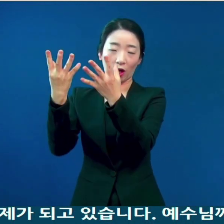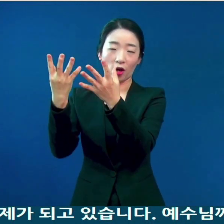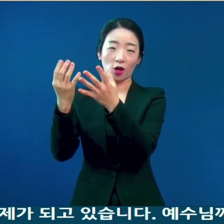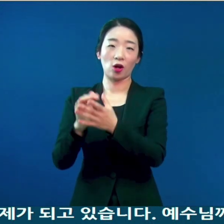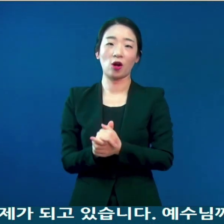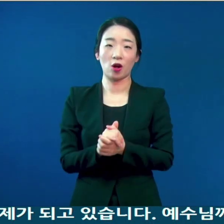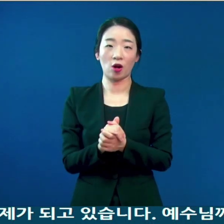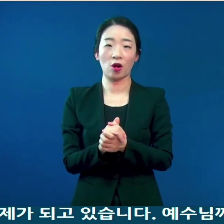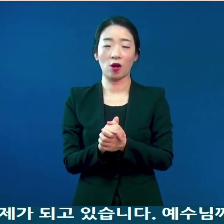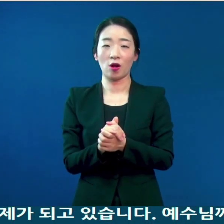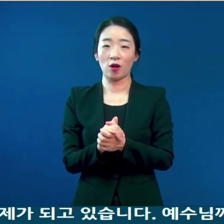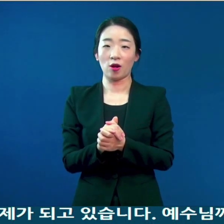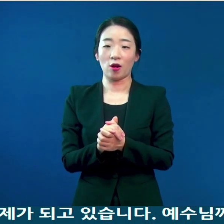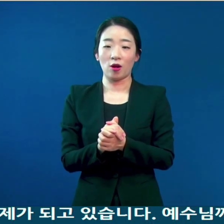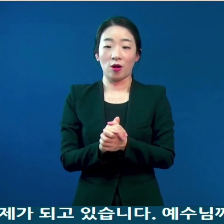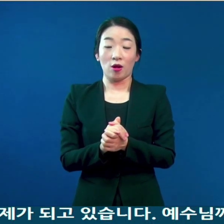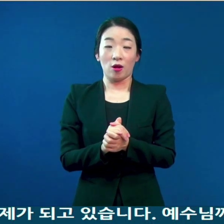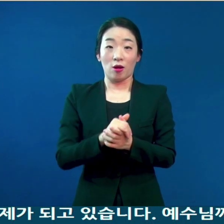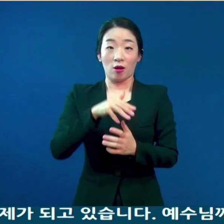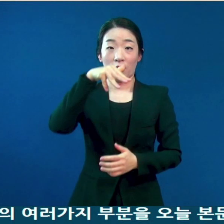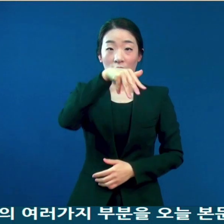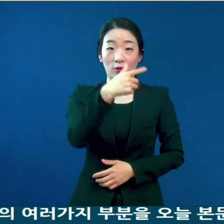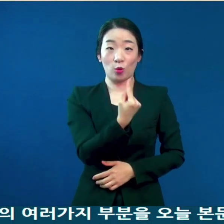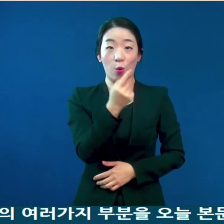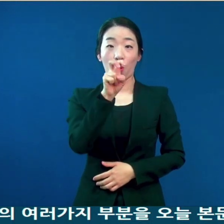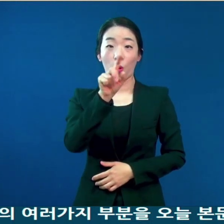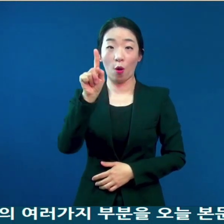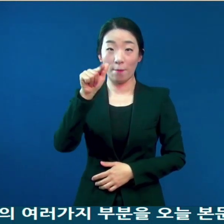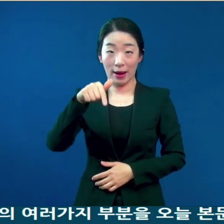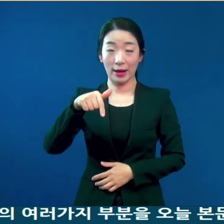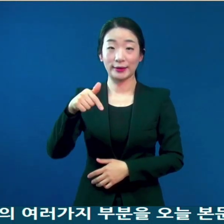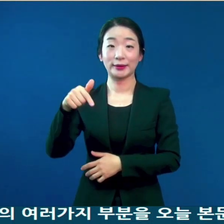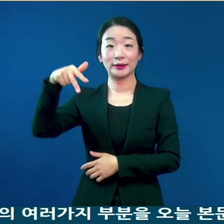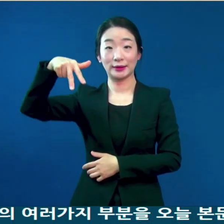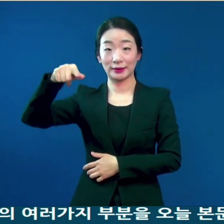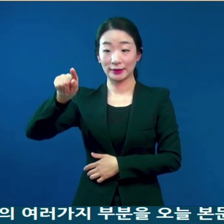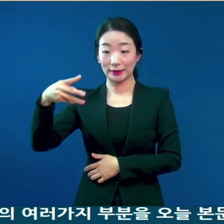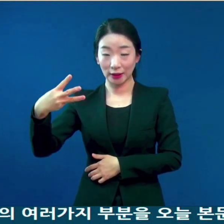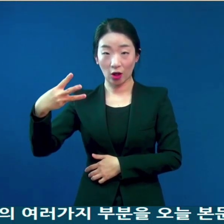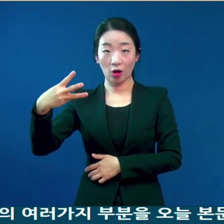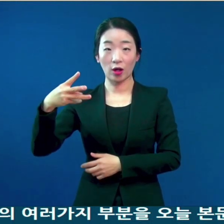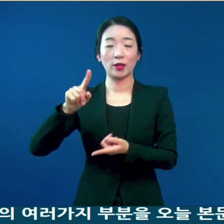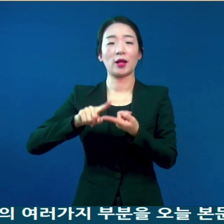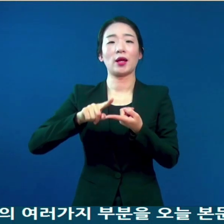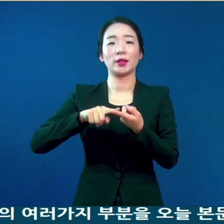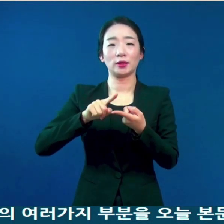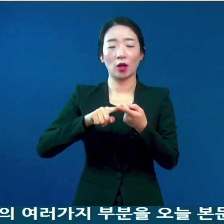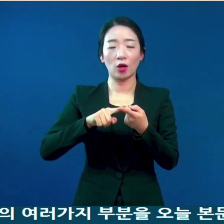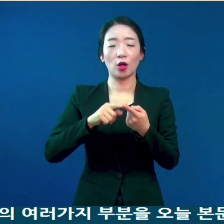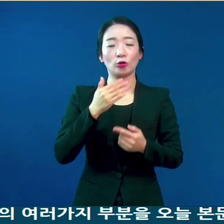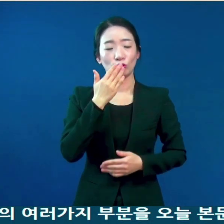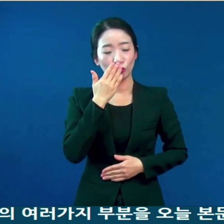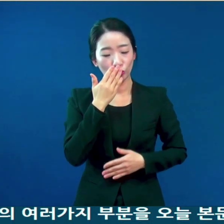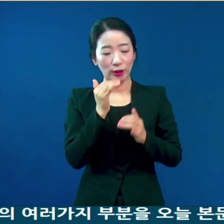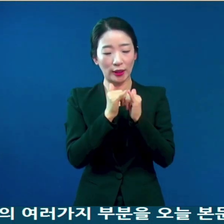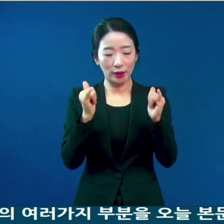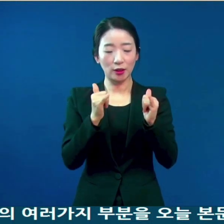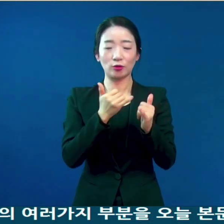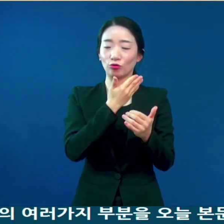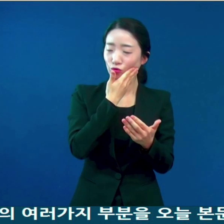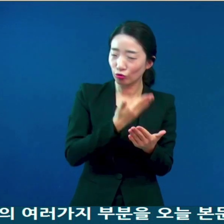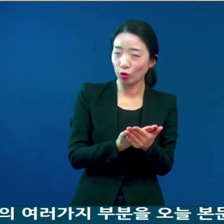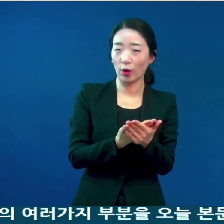잘 쫓아오신 분들은 이 초막절이 요한복음에 굉장히 중요한 절기라는 걸 알게 됩니다. 물론